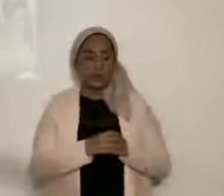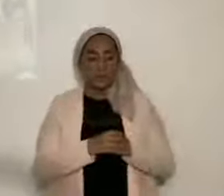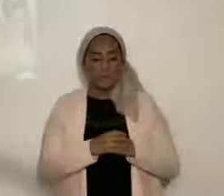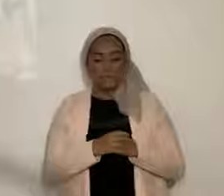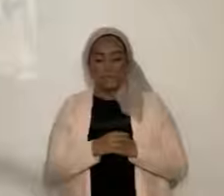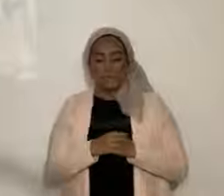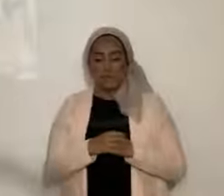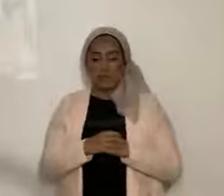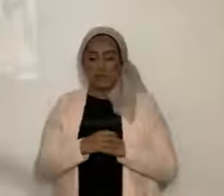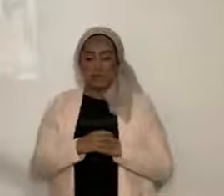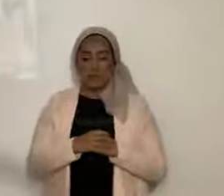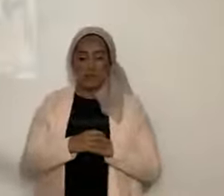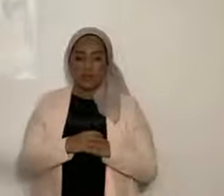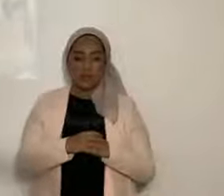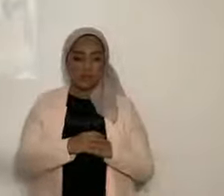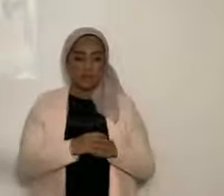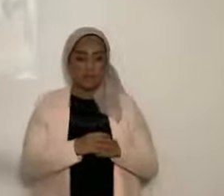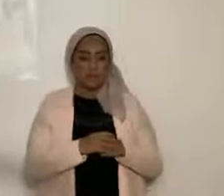consolación y